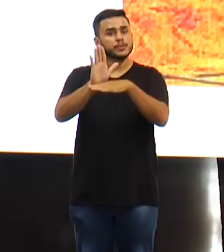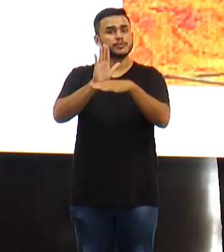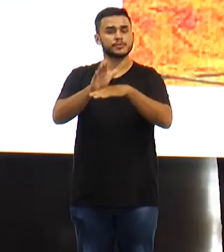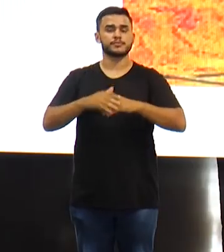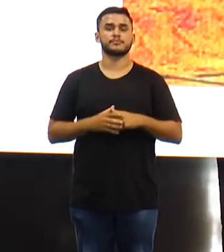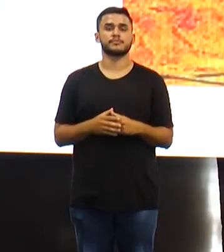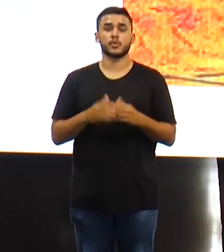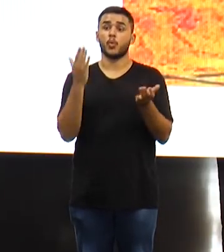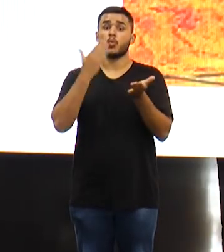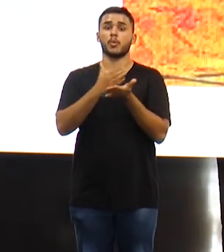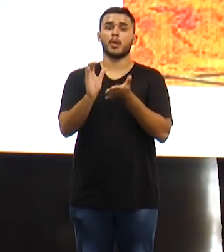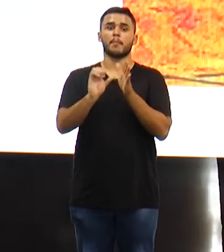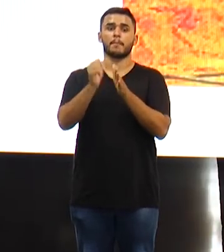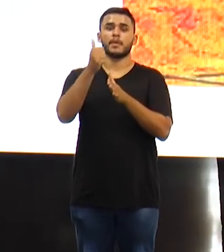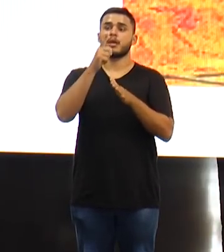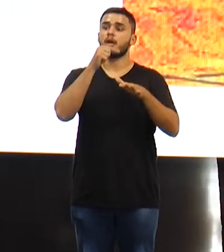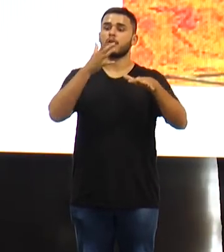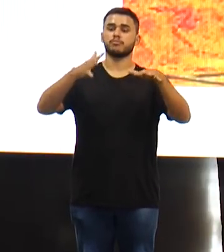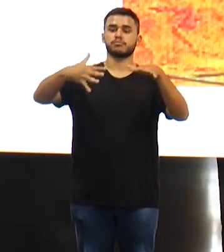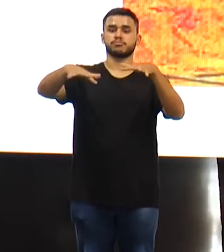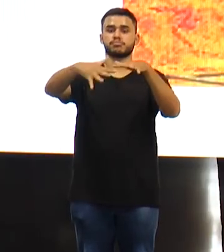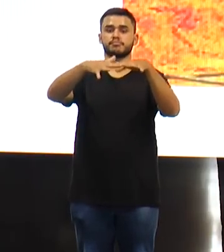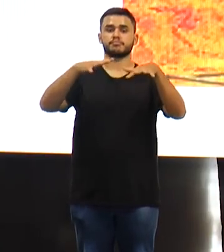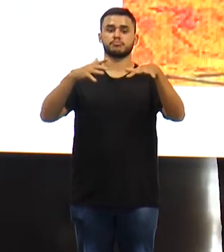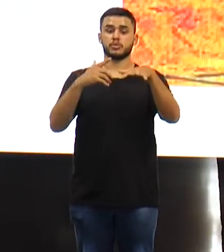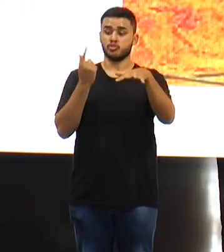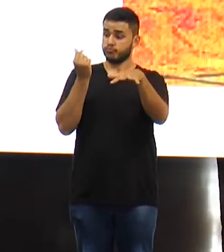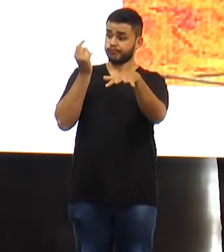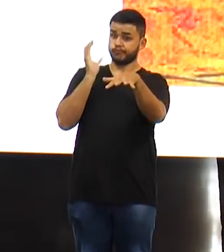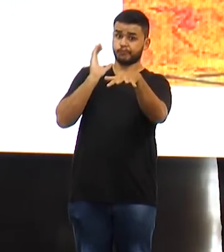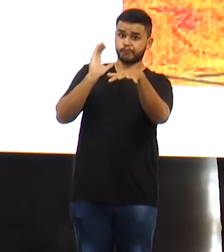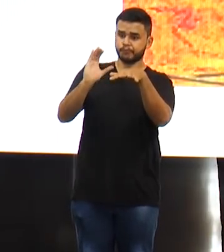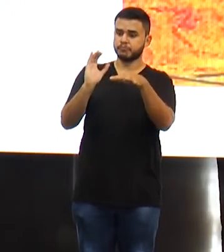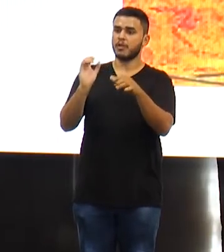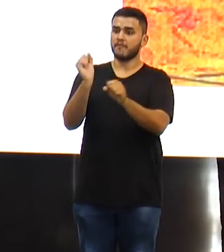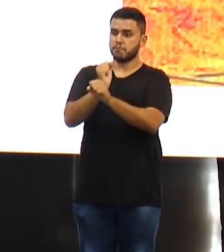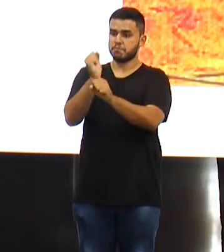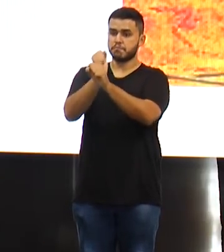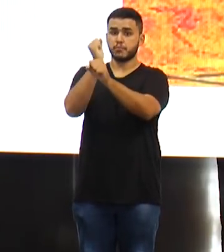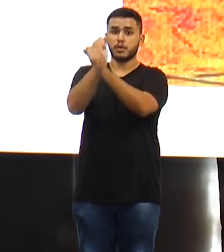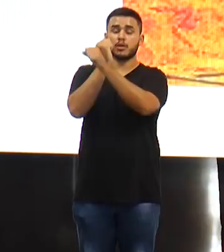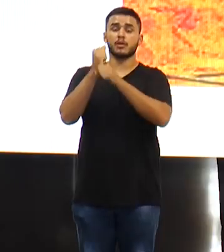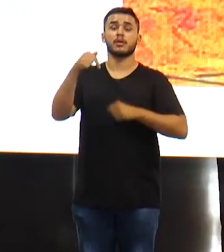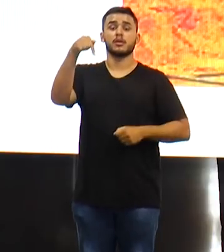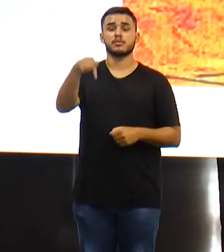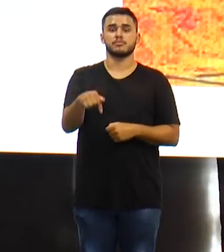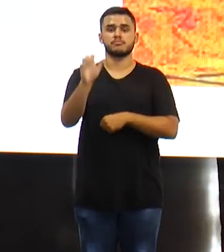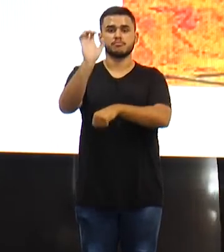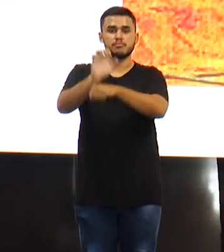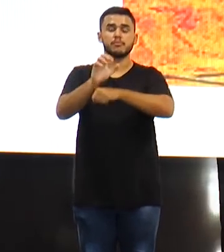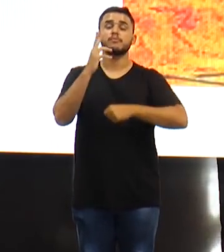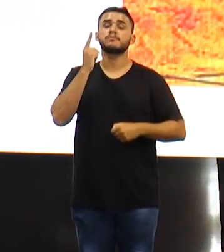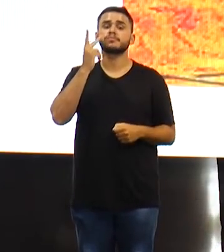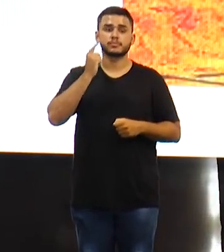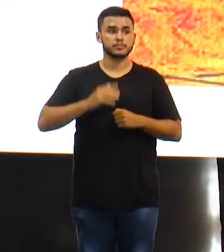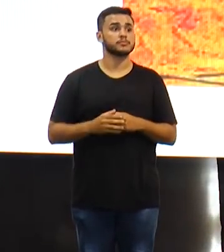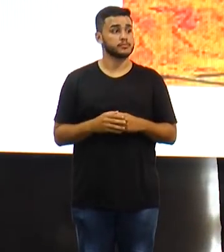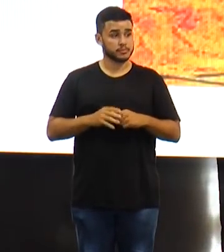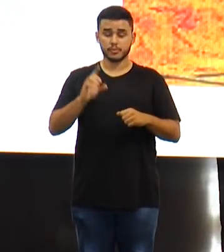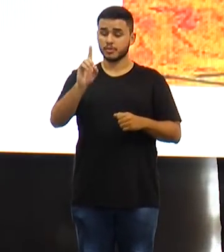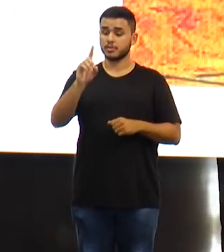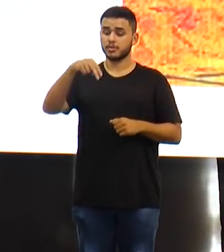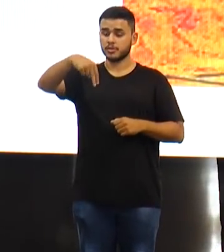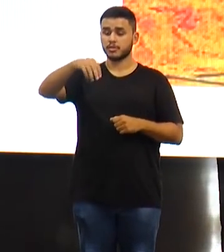açude do Brasil, construído com dinheiro público de grande porte, foi construído aqui no Ceará. Não à toa que o DENOX